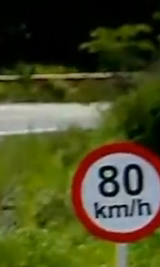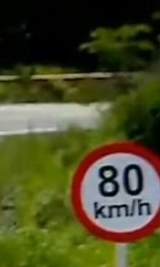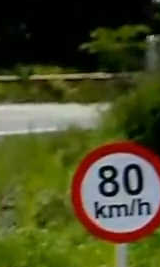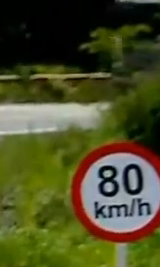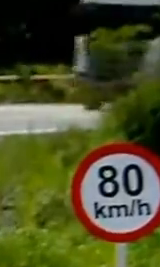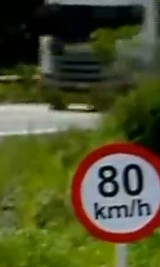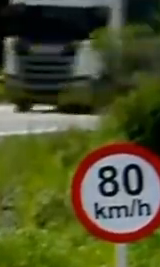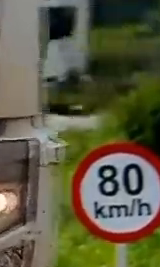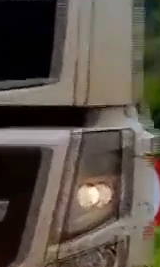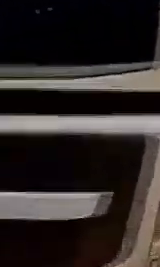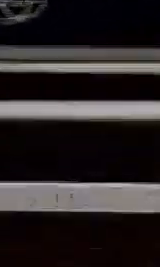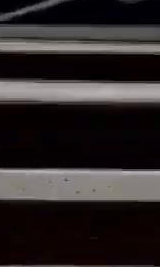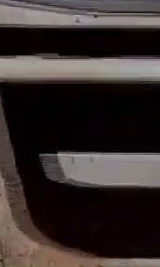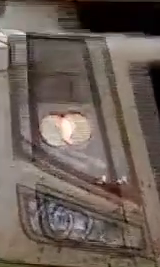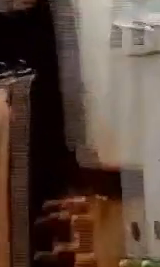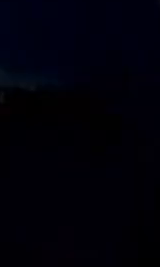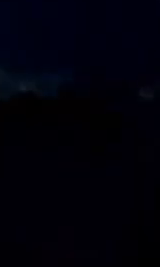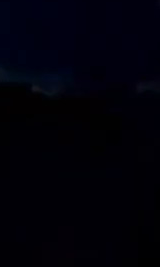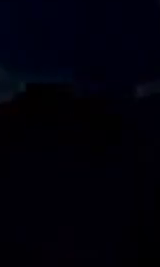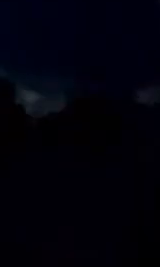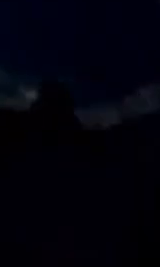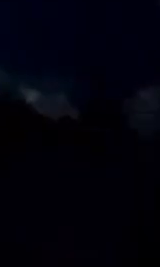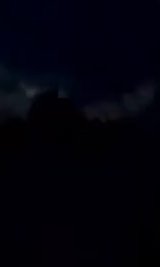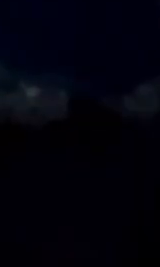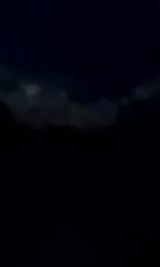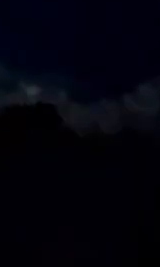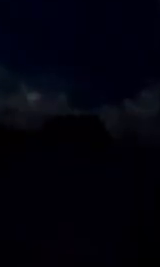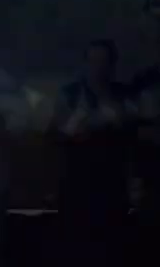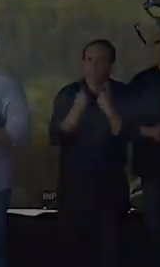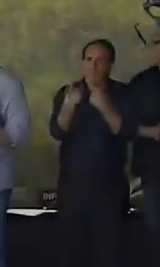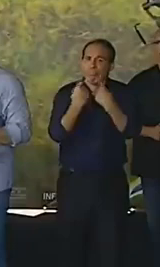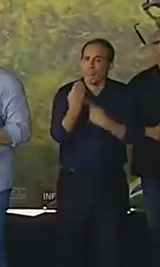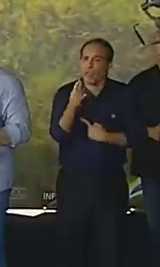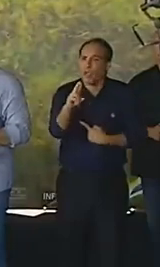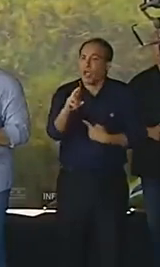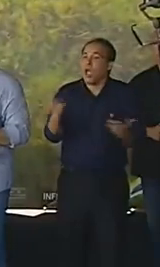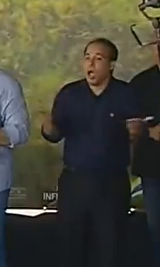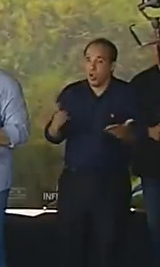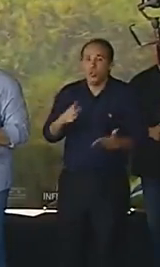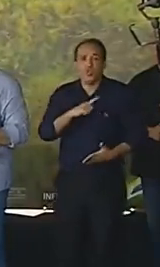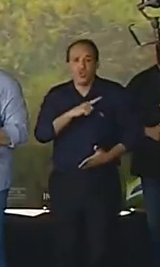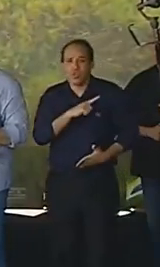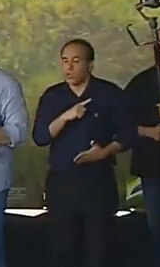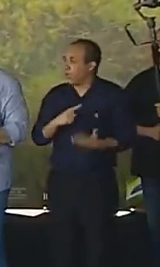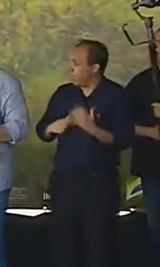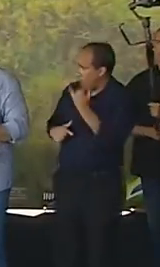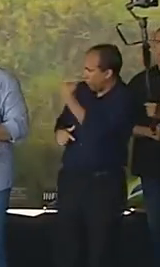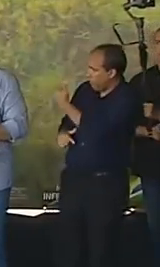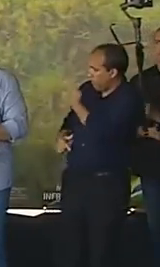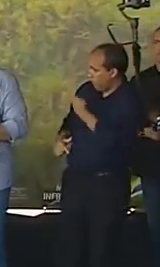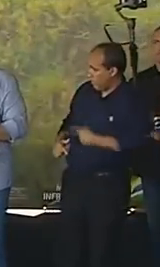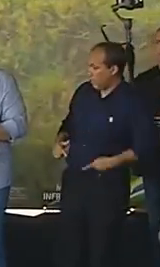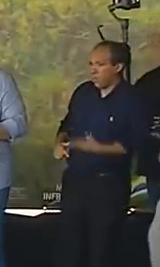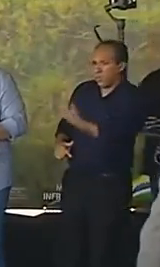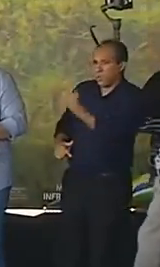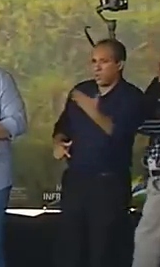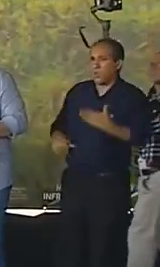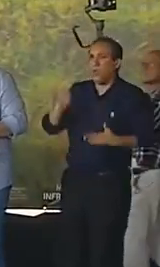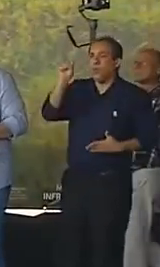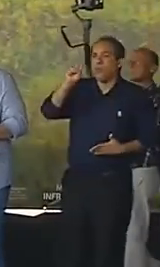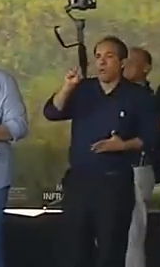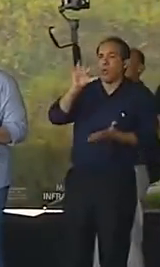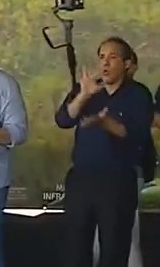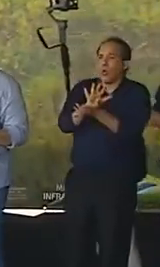dedicaram para abrir, para implantar essa rodovia. E hoje, presidente, nós temos aqui, ainda no 8º BEC,